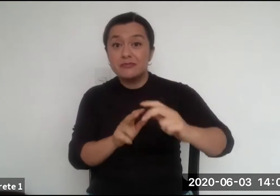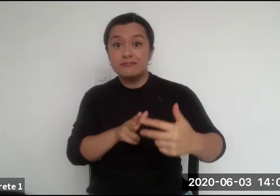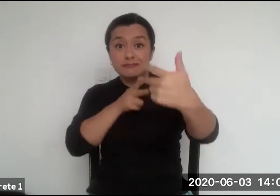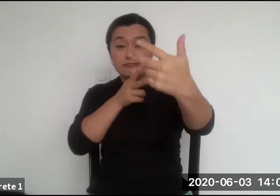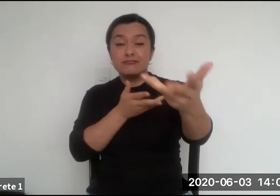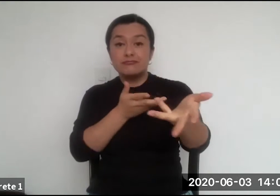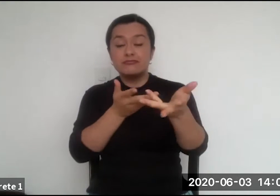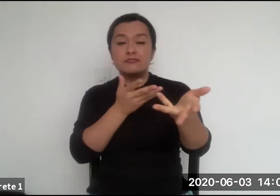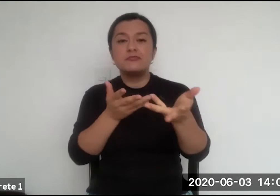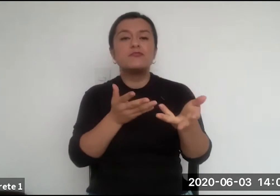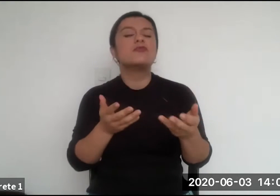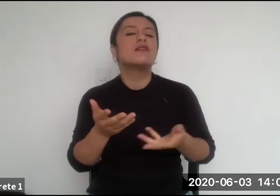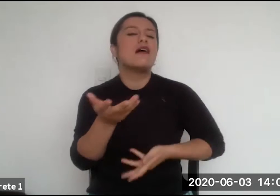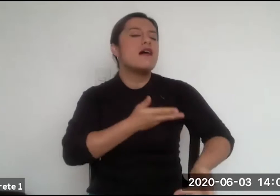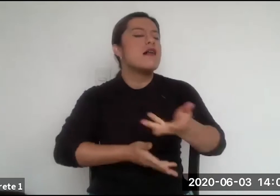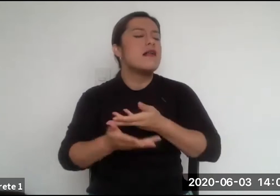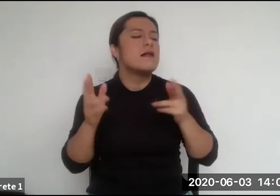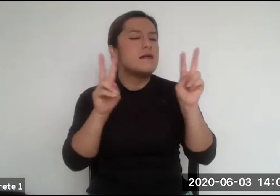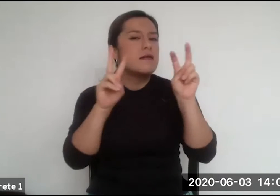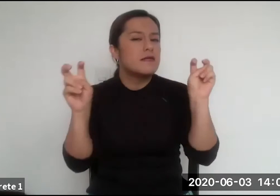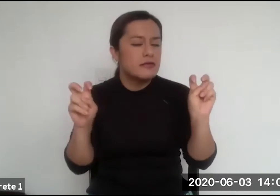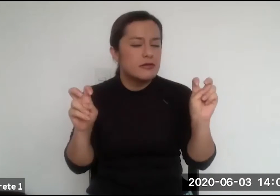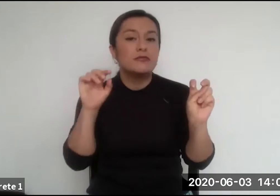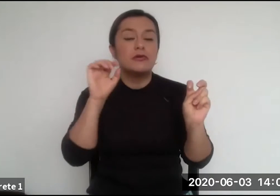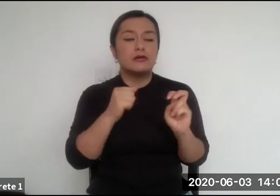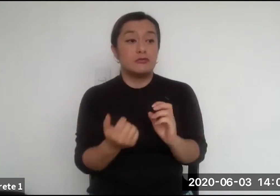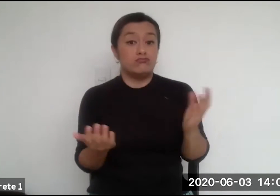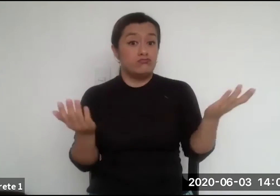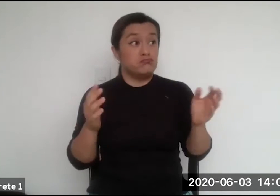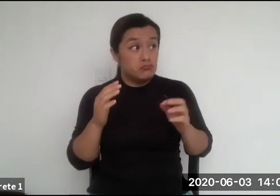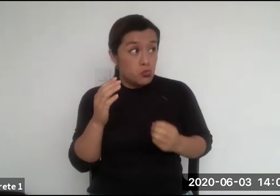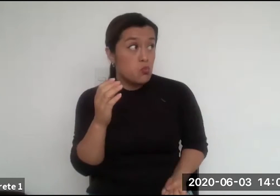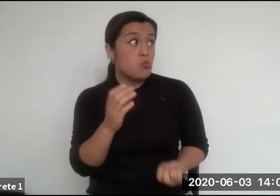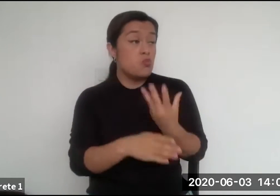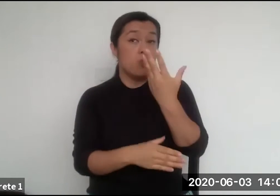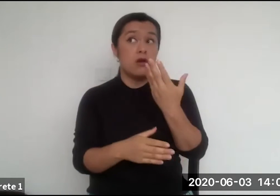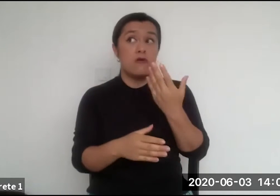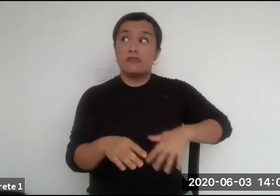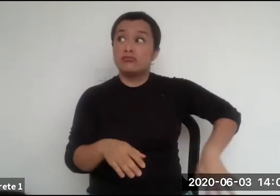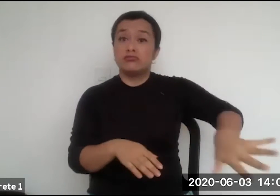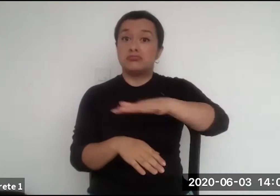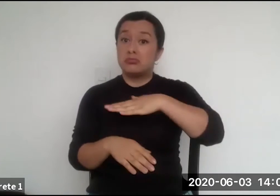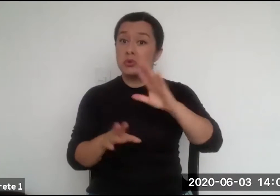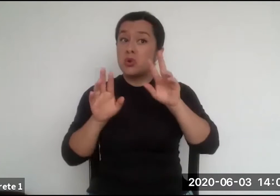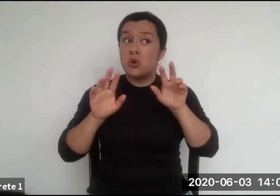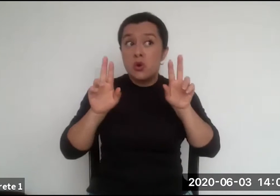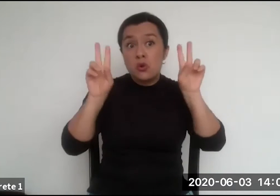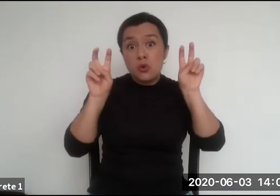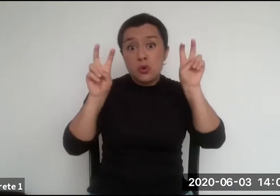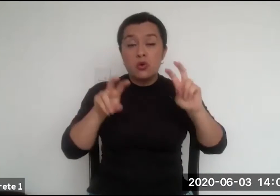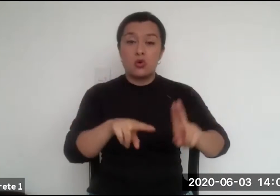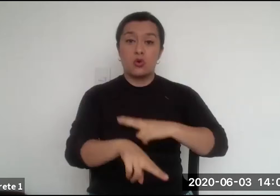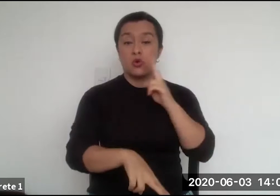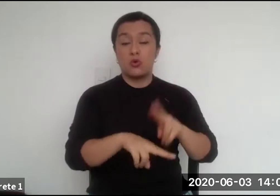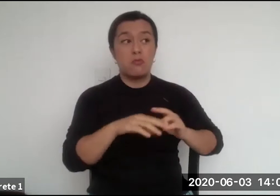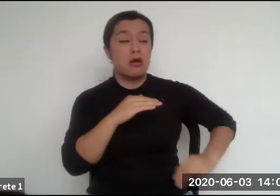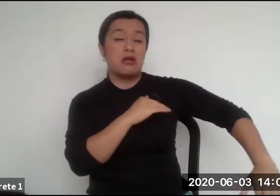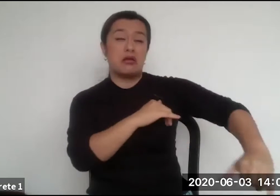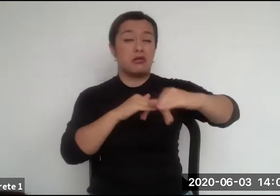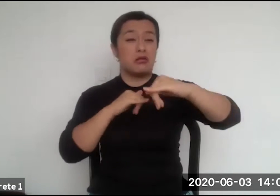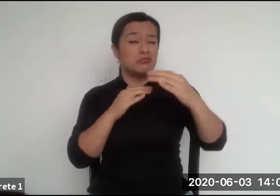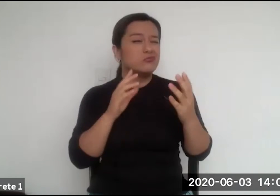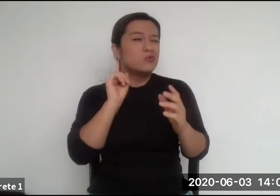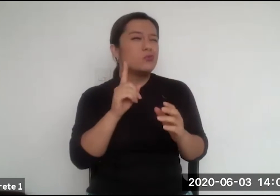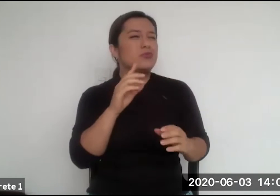Nueva Normalidad entre confinamientos y otras educaciones. Iniciamos entonces la